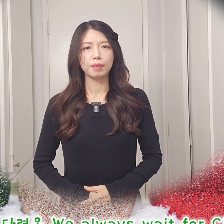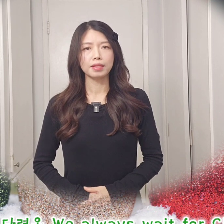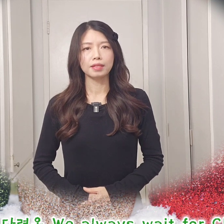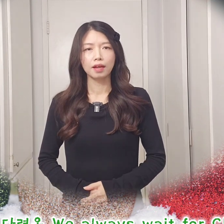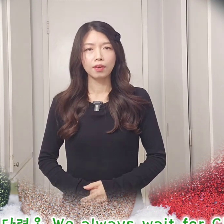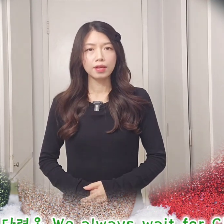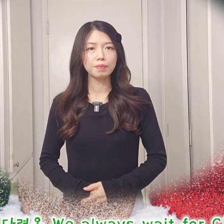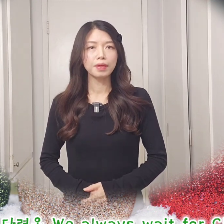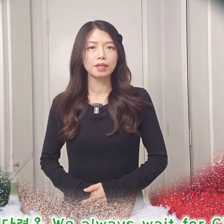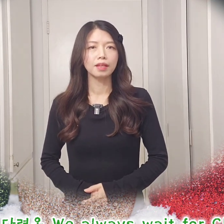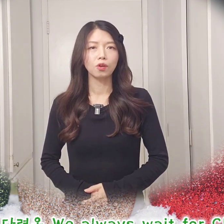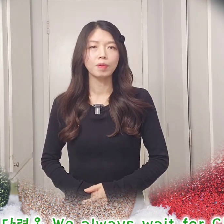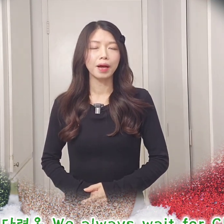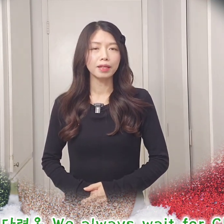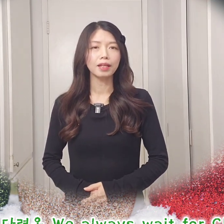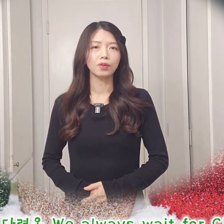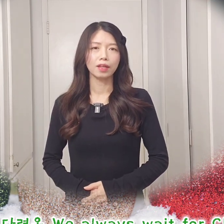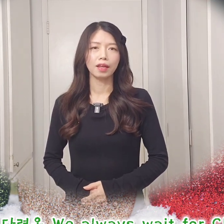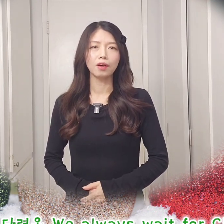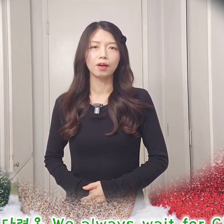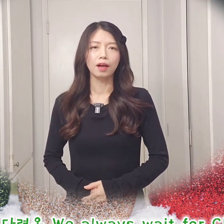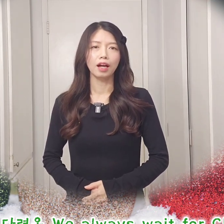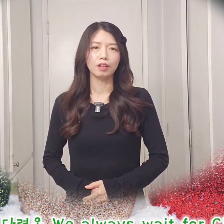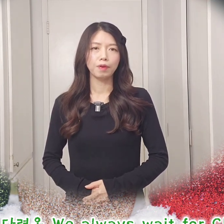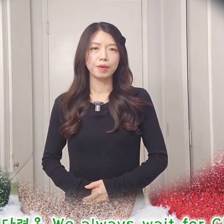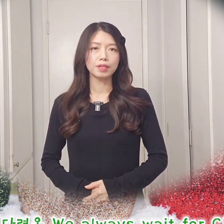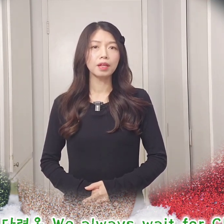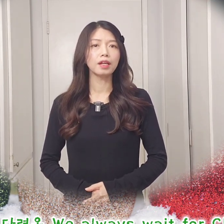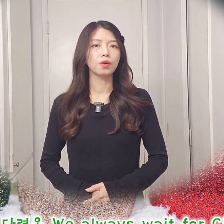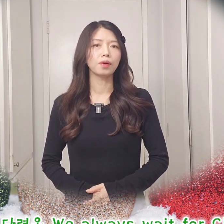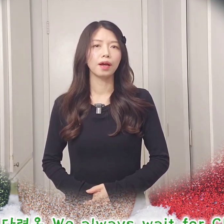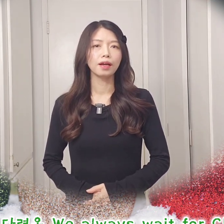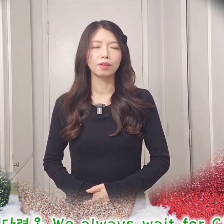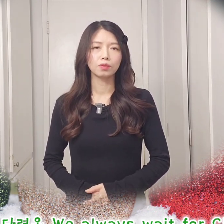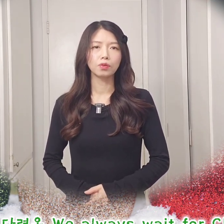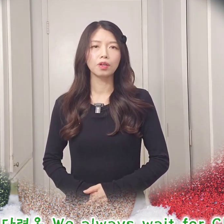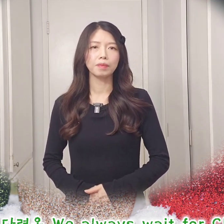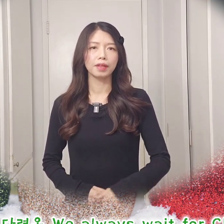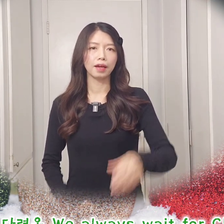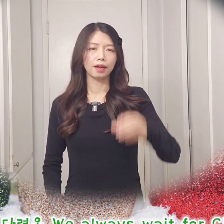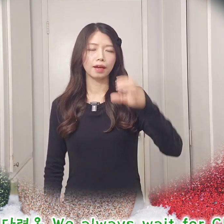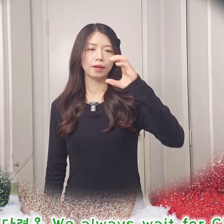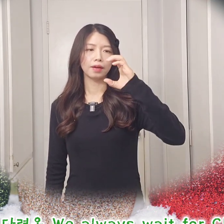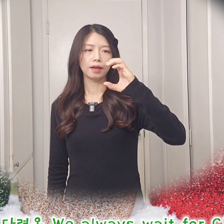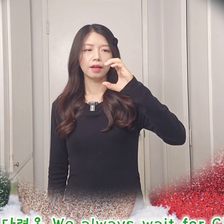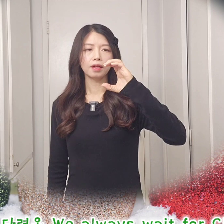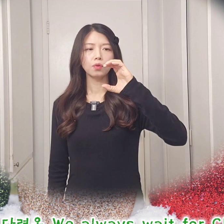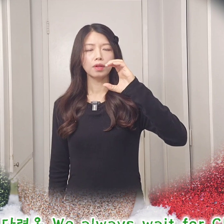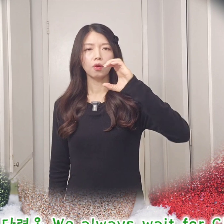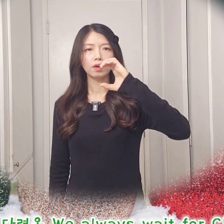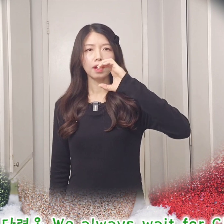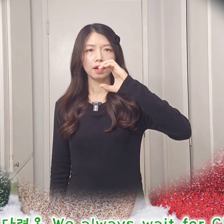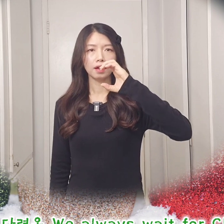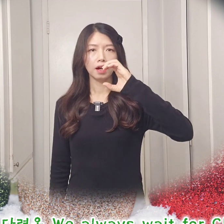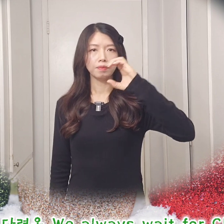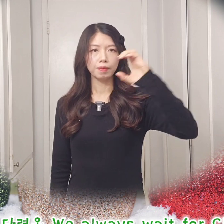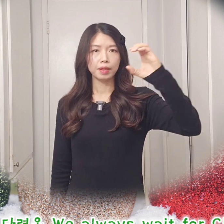크리스마스. 크리스마스는 정말 많이 나올 텐데요. 알파벳 C를 이용한 그런 수어입니다. 손을 이렇게 알파벳